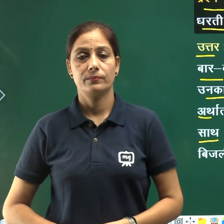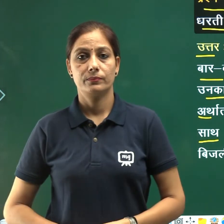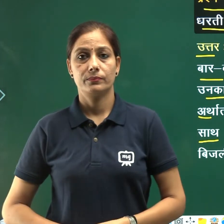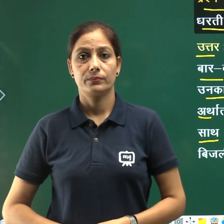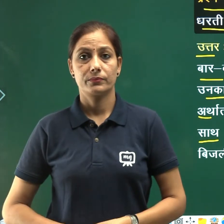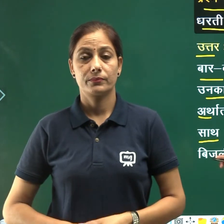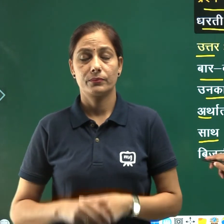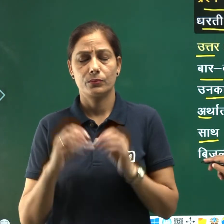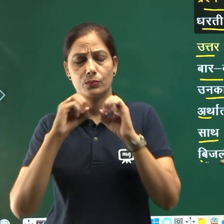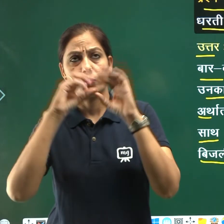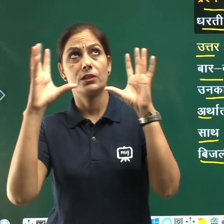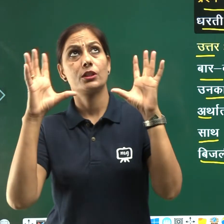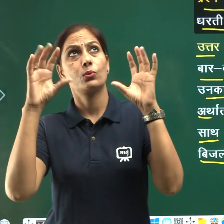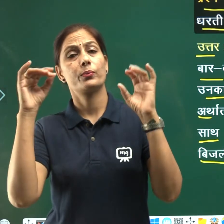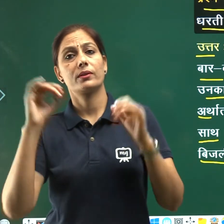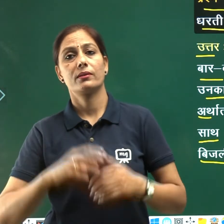बिजली रूपी